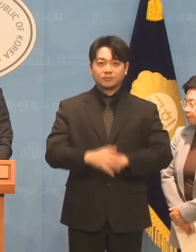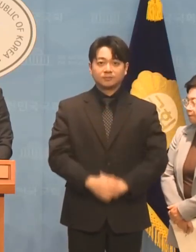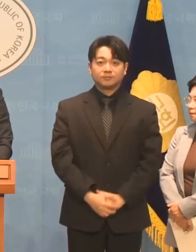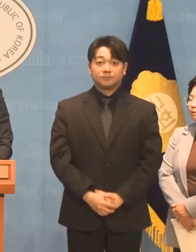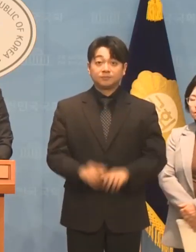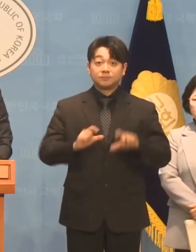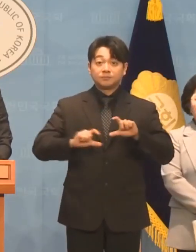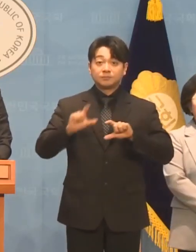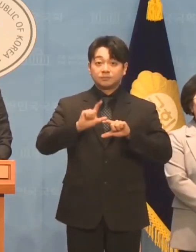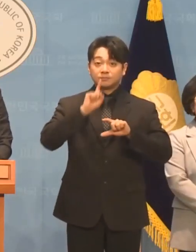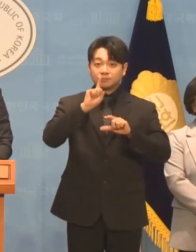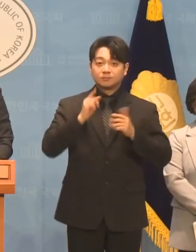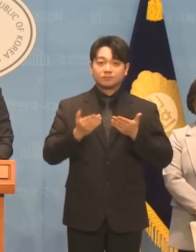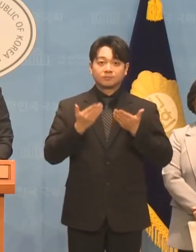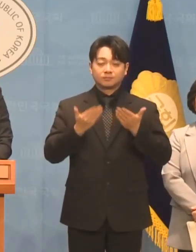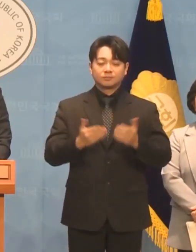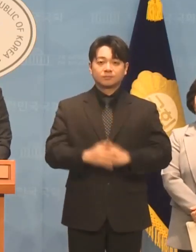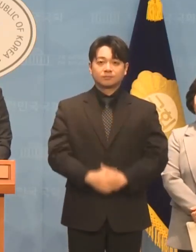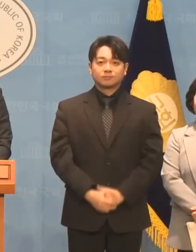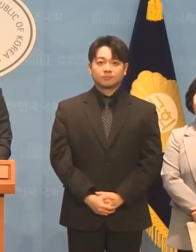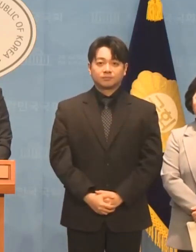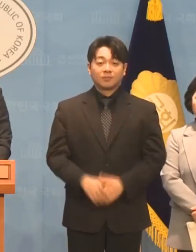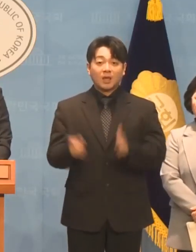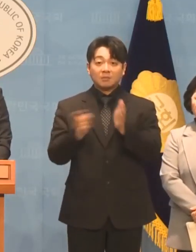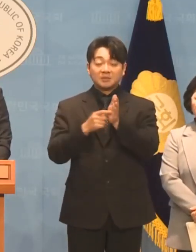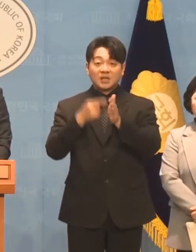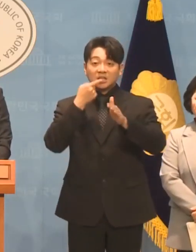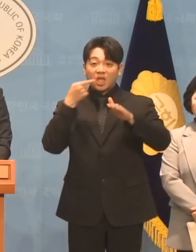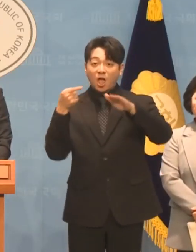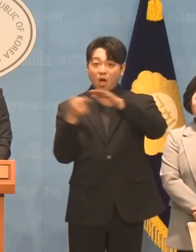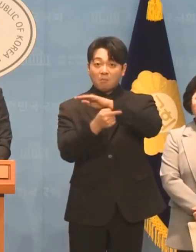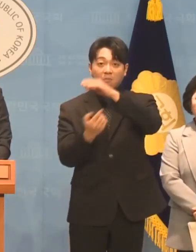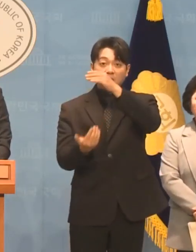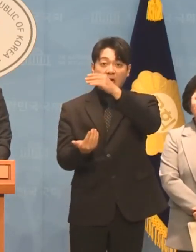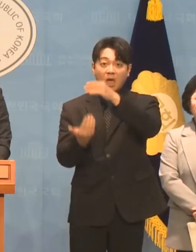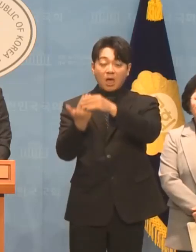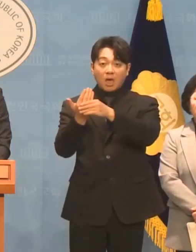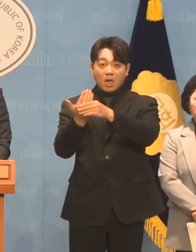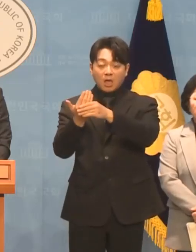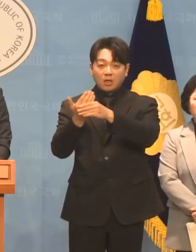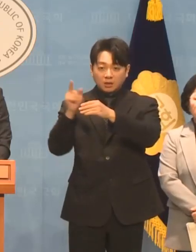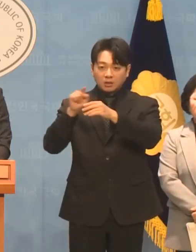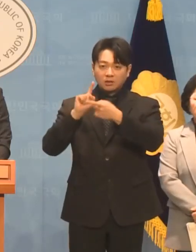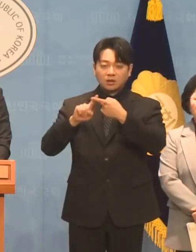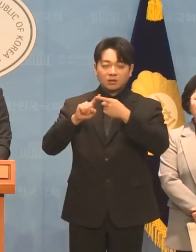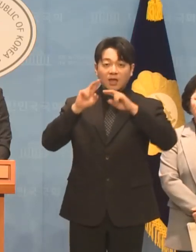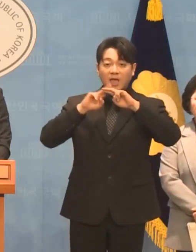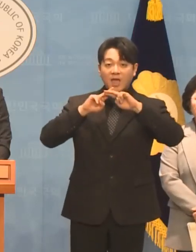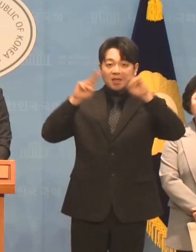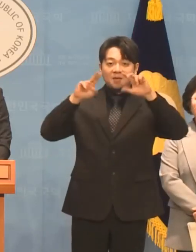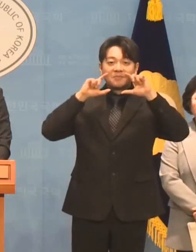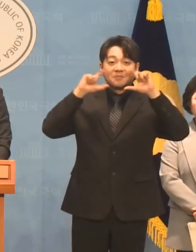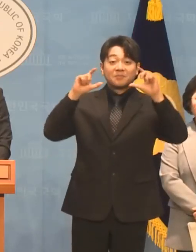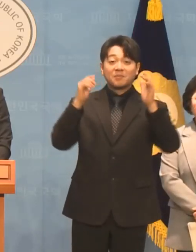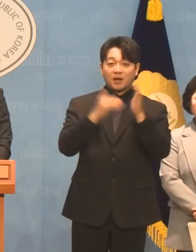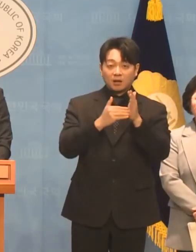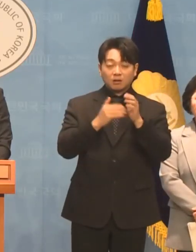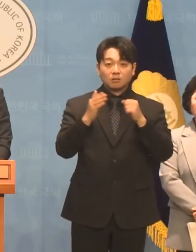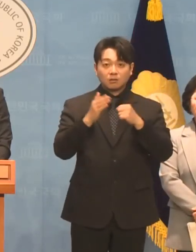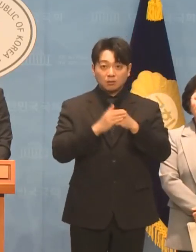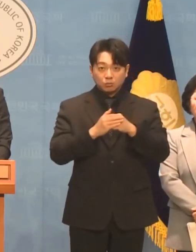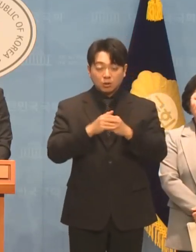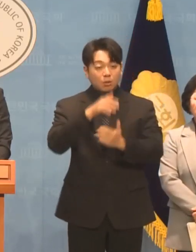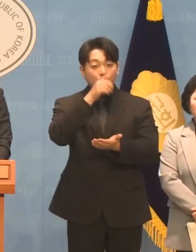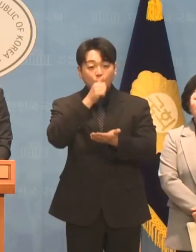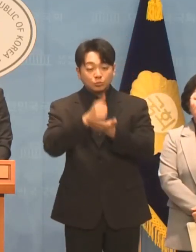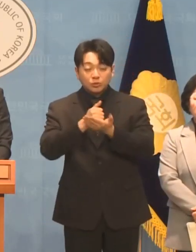가지만 더 말씀드리겠습니다. 비상계엄이 해제되었기 때문에 내란 선동죄 또는 내란 선전죄가 성립할 수 없다고